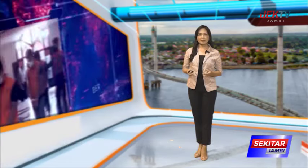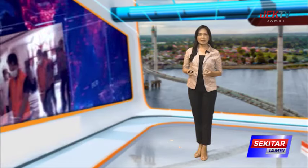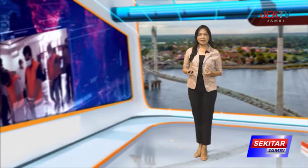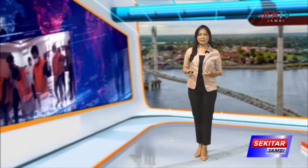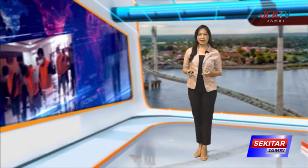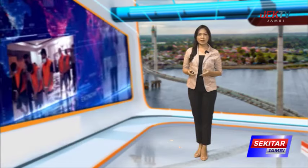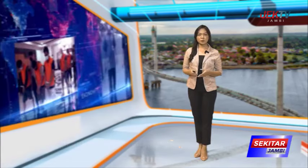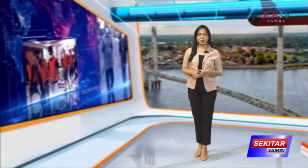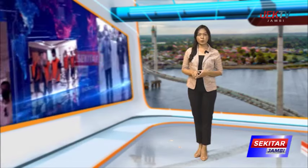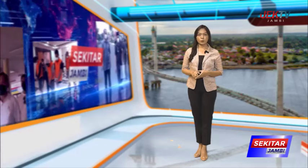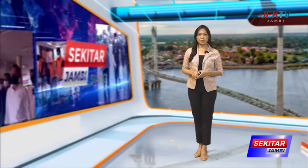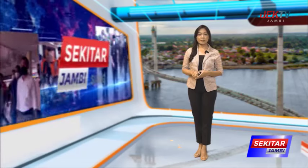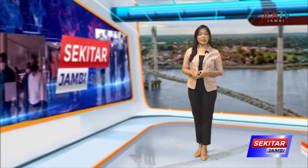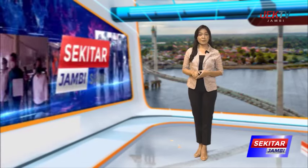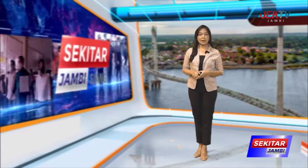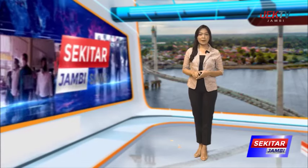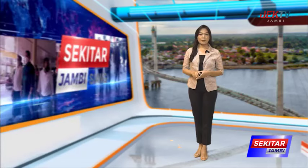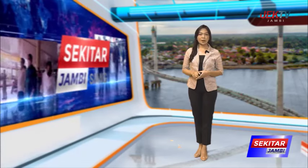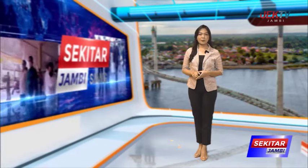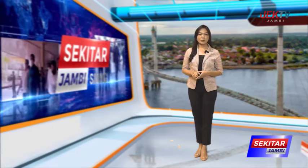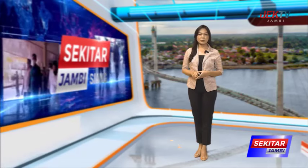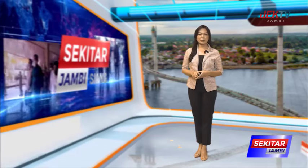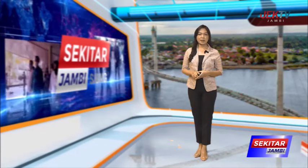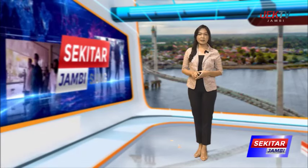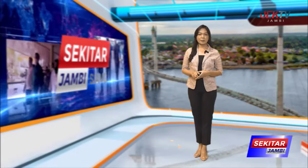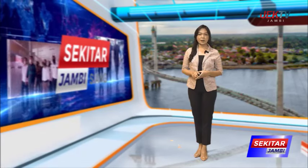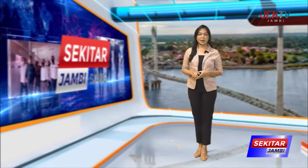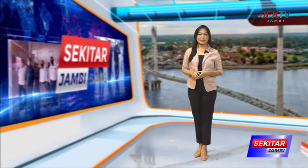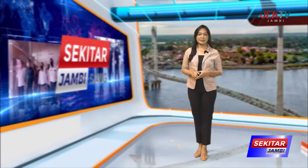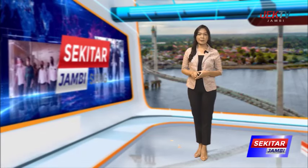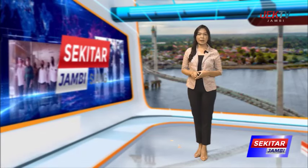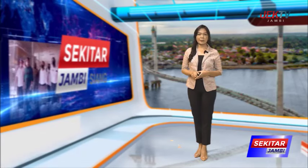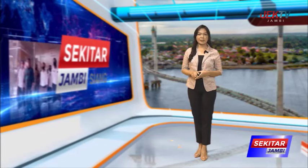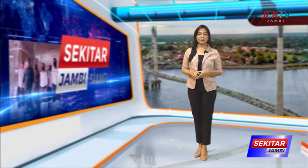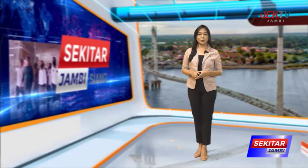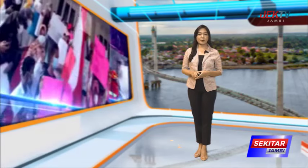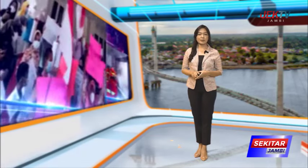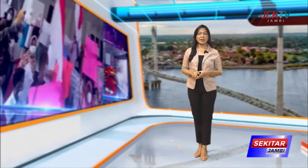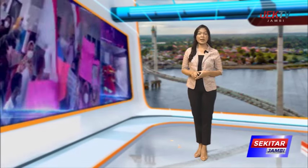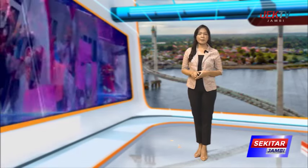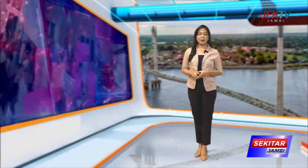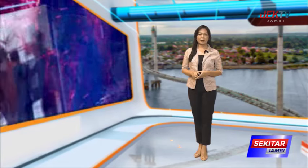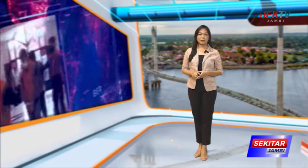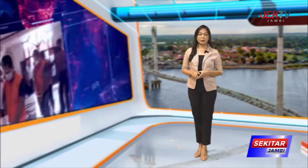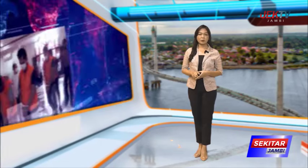disabilitas penyandang tunarungu di Jambi mengalami kesulitan dalam mengakses dan mendapatkan informasi mengenai pemilu di